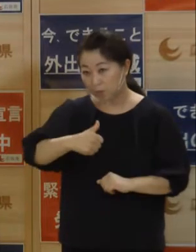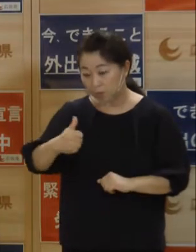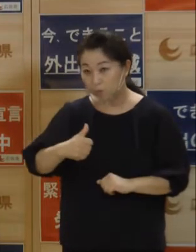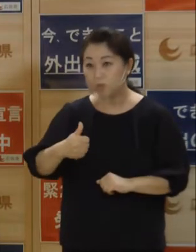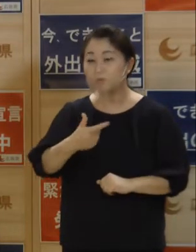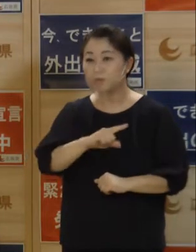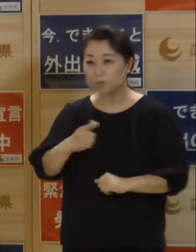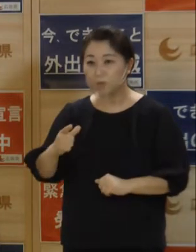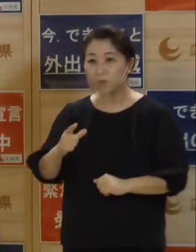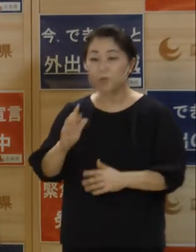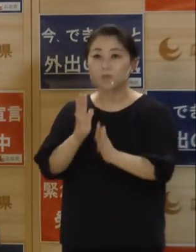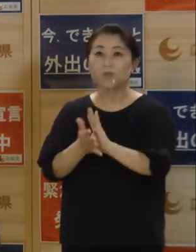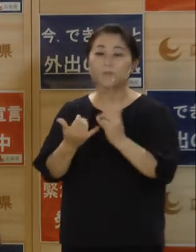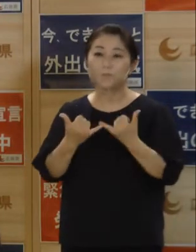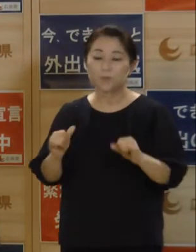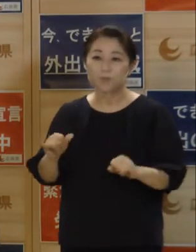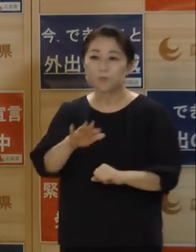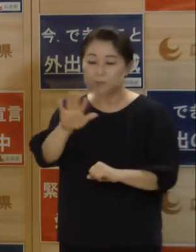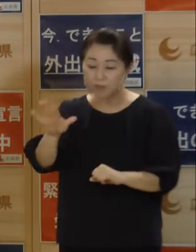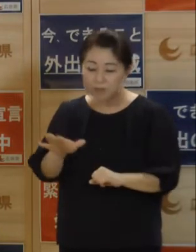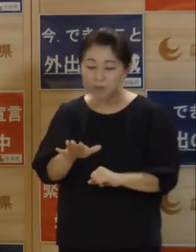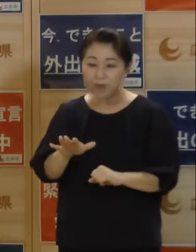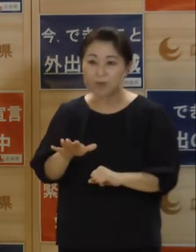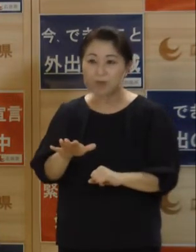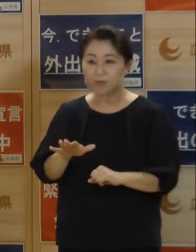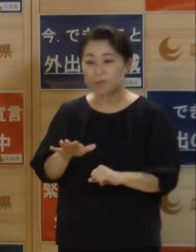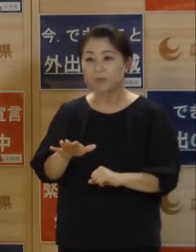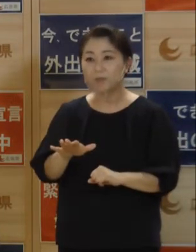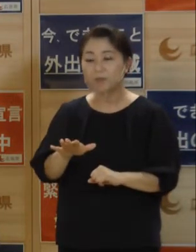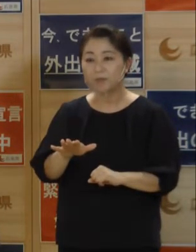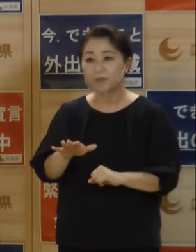特にやっぱり交通弱者の、ね、生活の